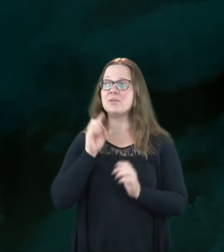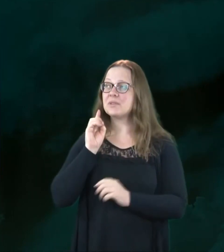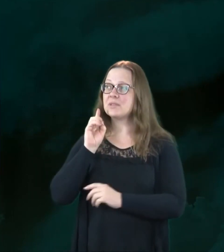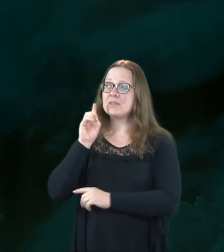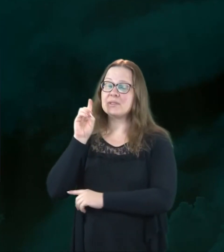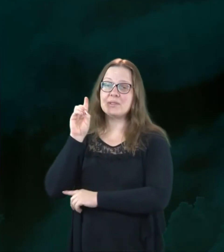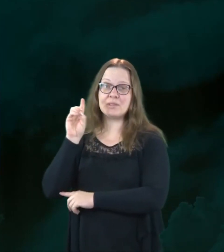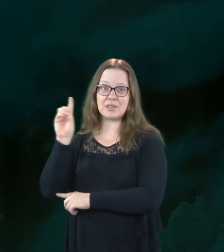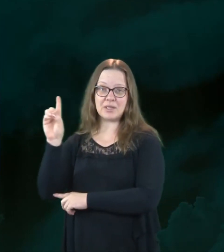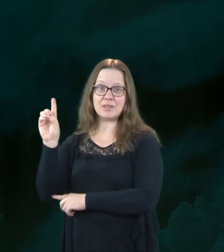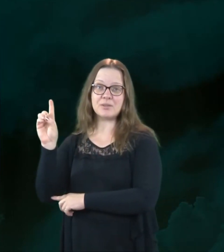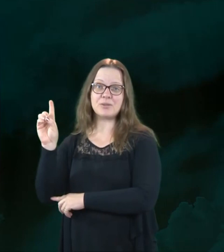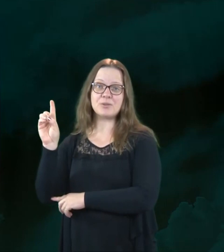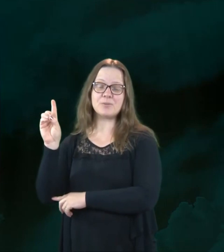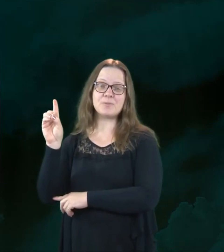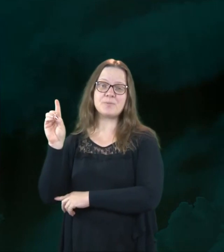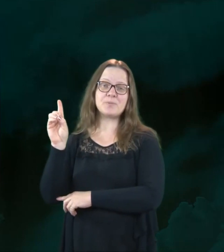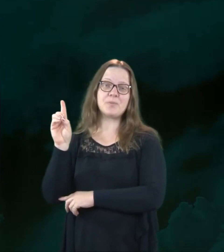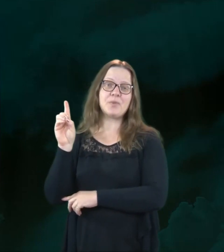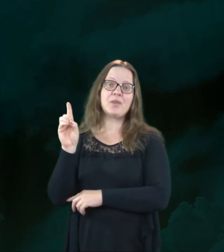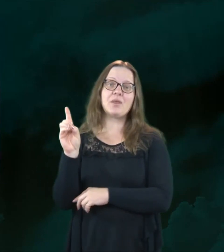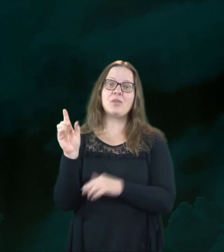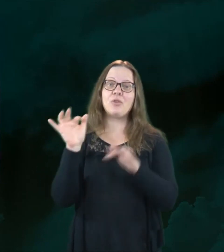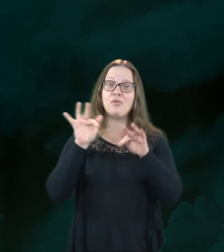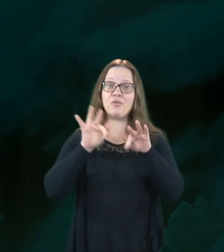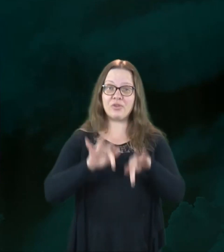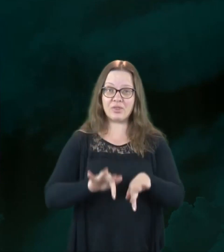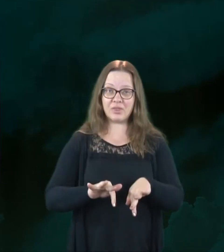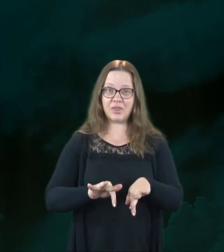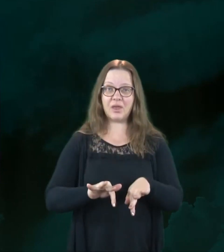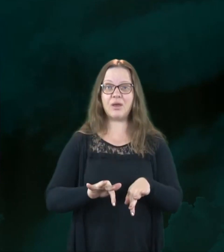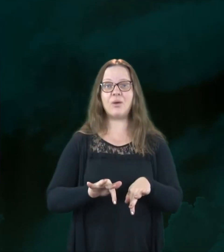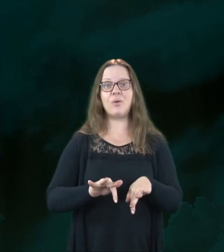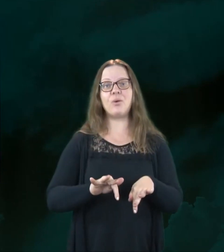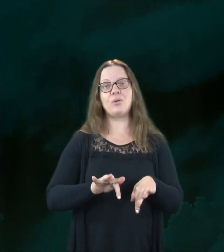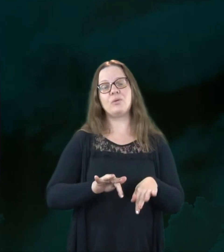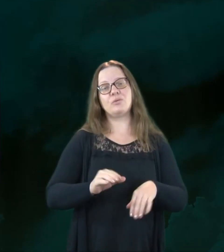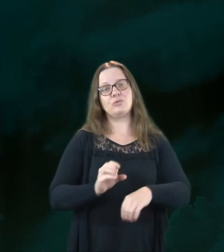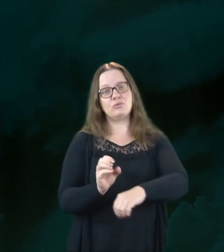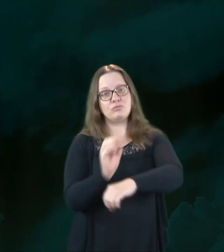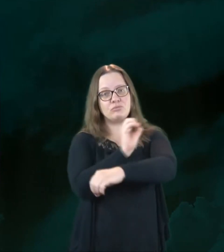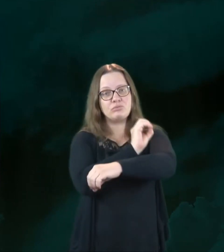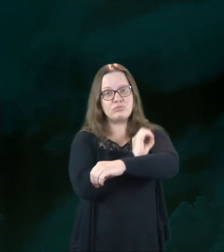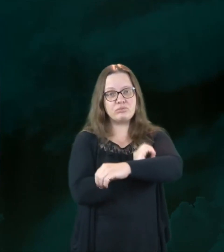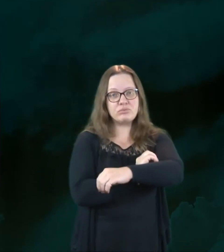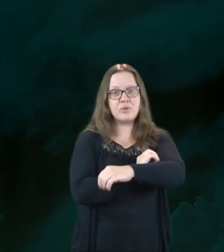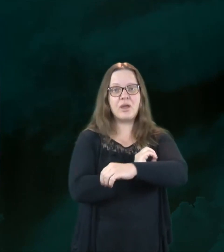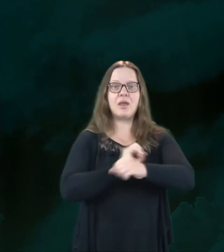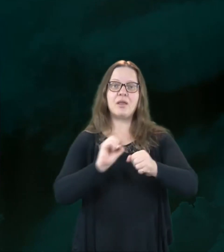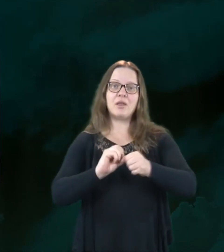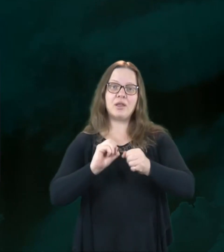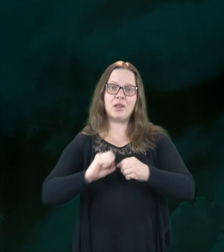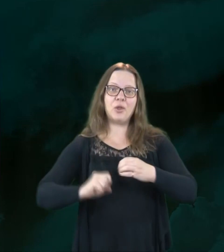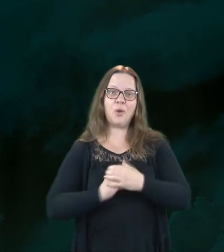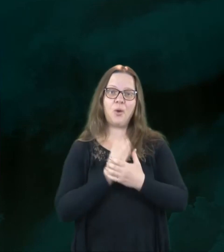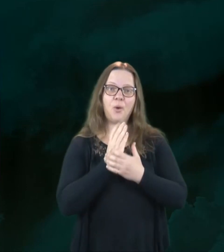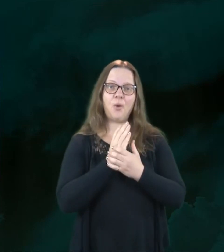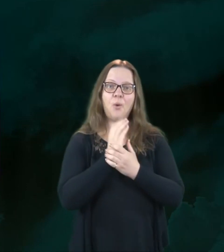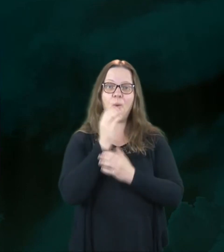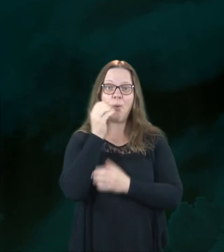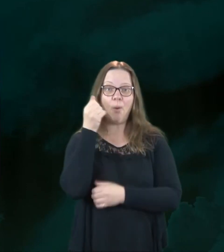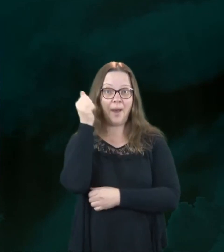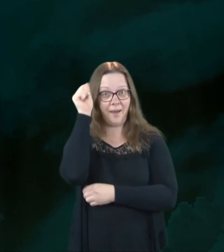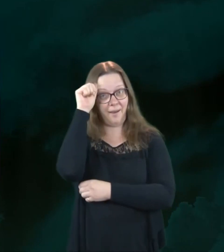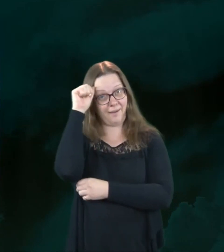domésticos, os répteis, e no final do dia ele criou o homem a sua imagem, segundo a sua